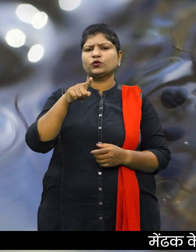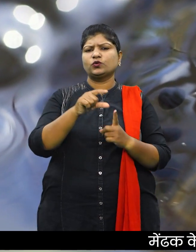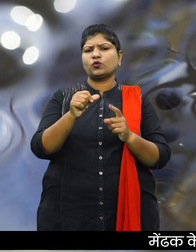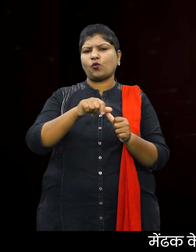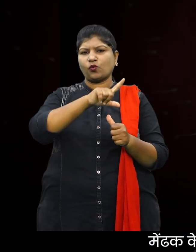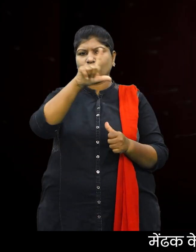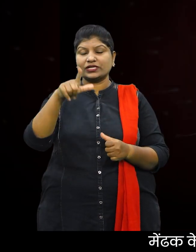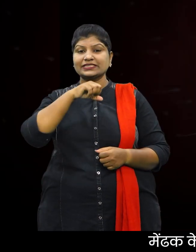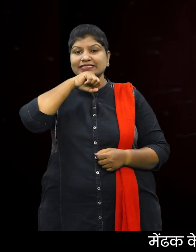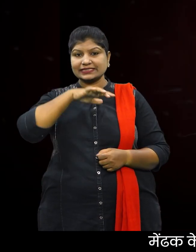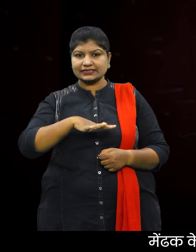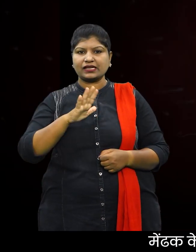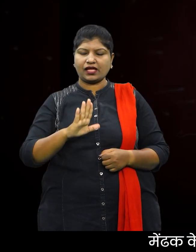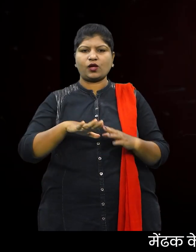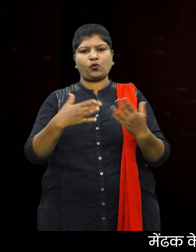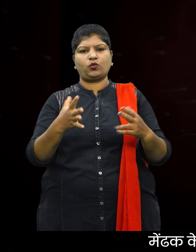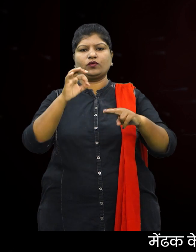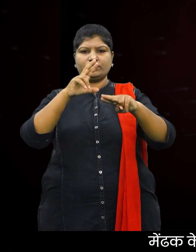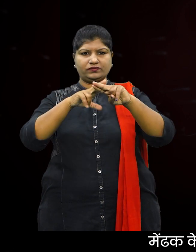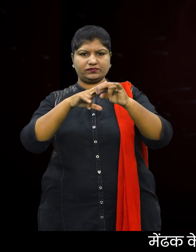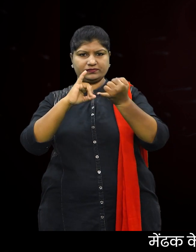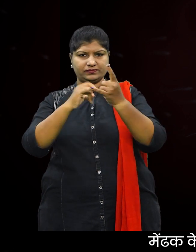मेंढक के जीवन चक्र पर नजर डालते हैं।